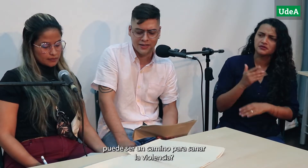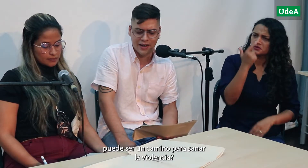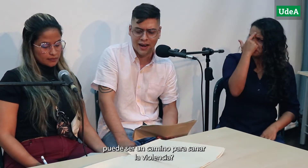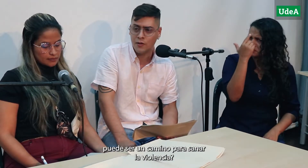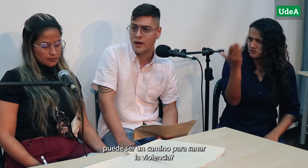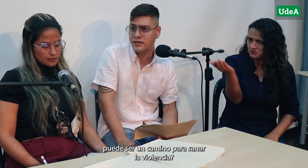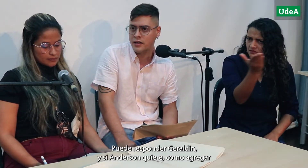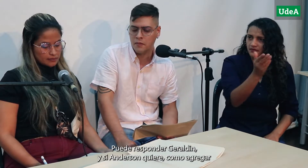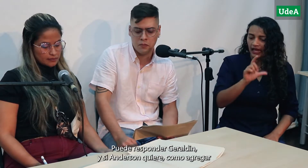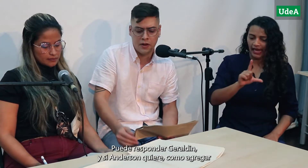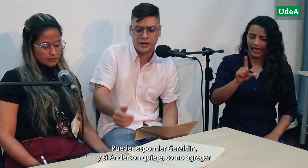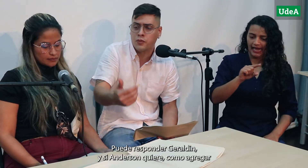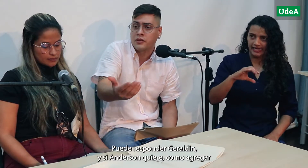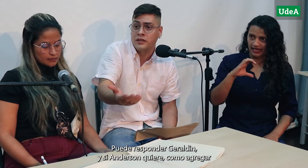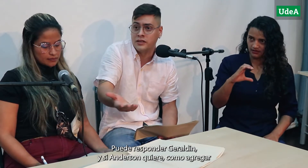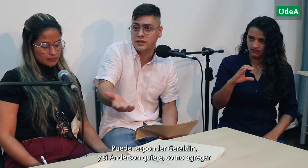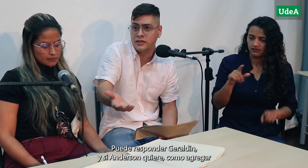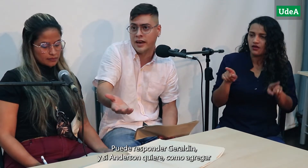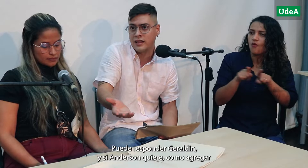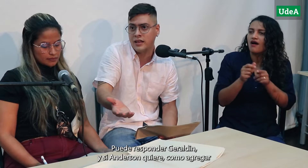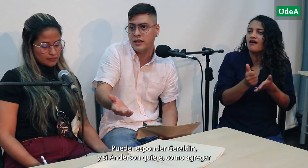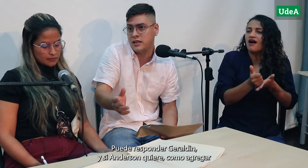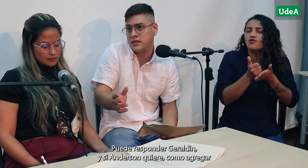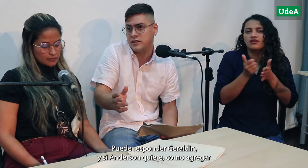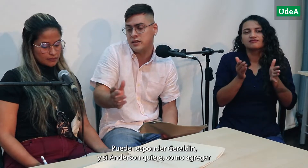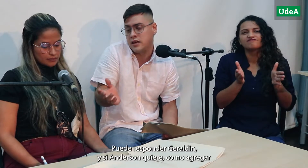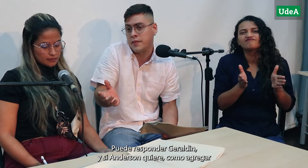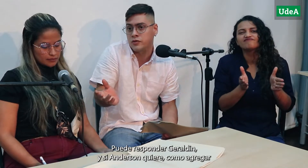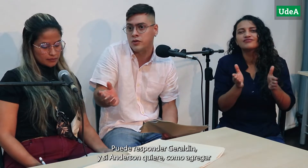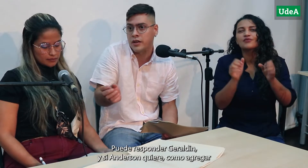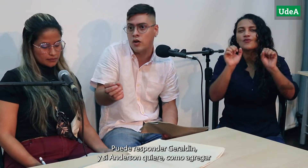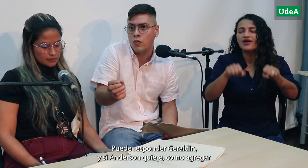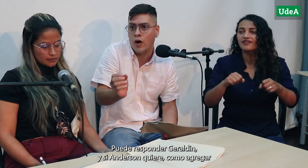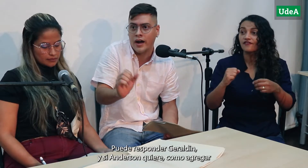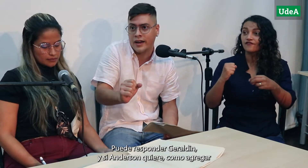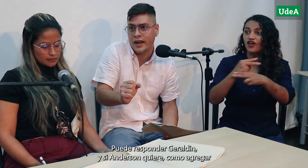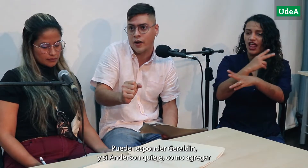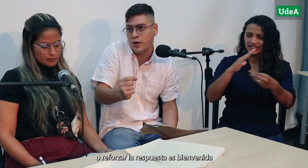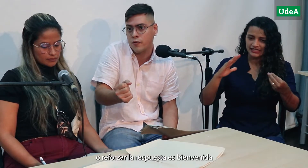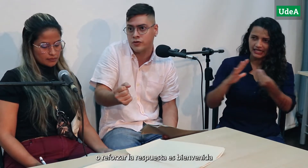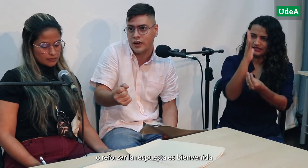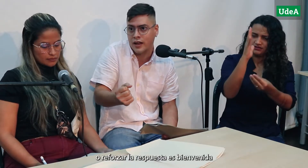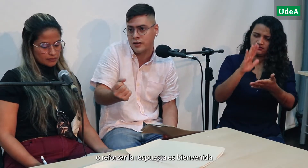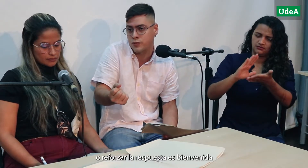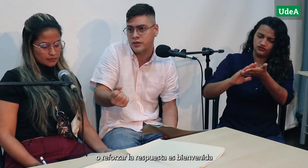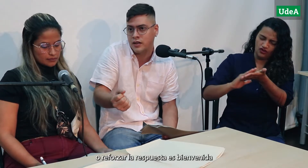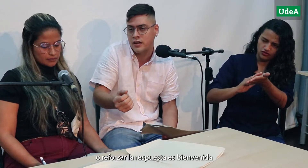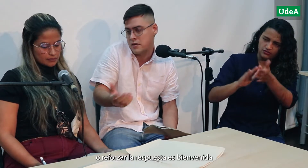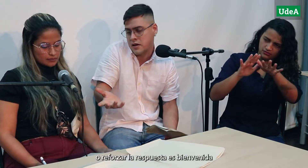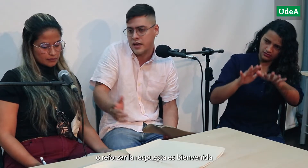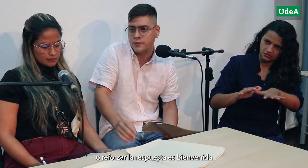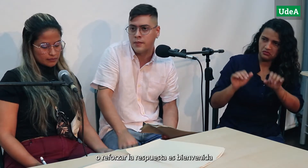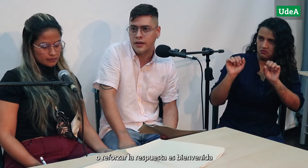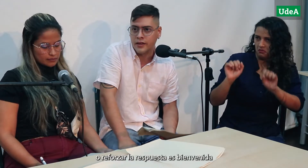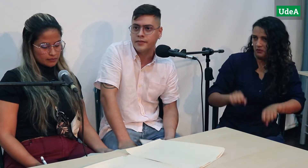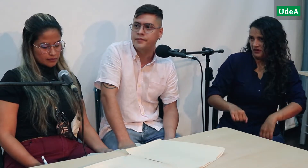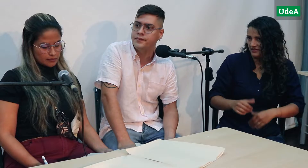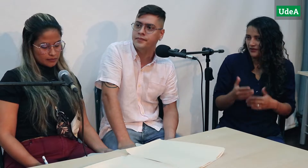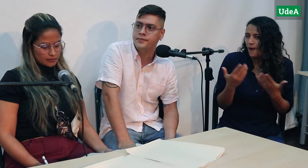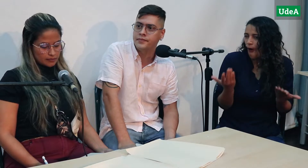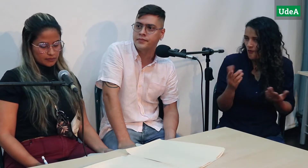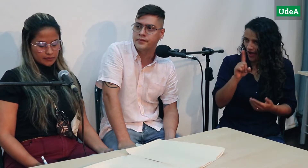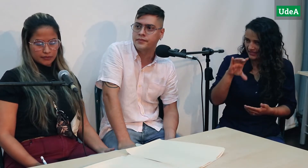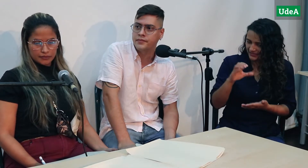camino para sanar la violencia. Puede responder Geraldine, y si Anderson quiere como agregar o reforzar la respuesta, es bienvenida.